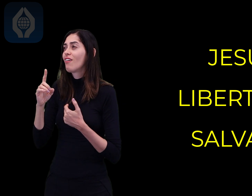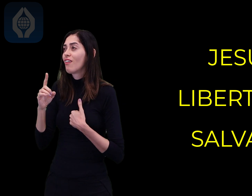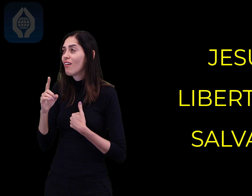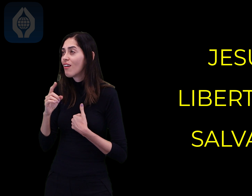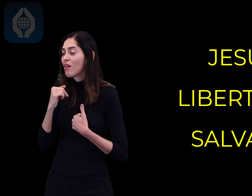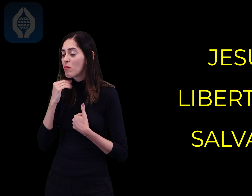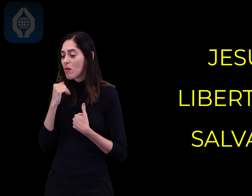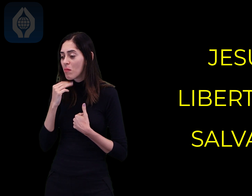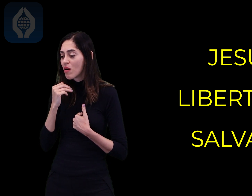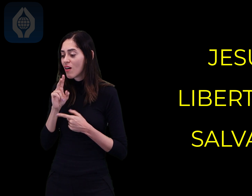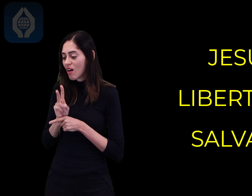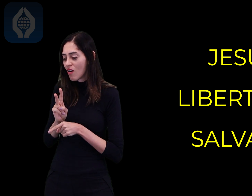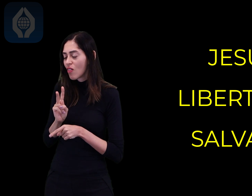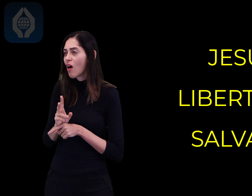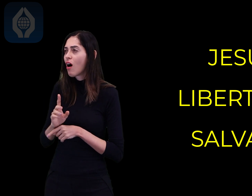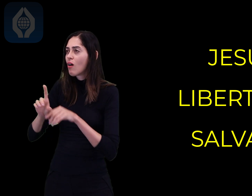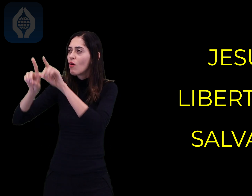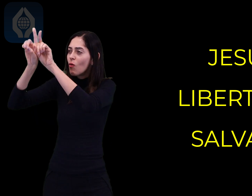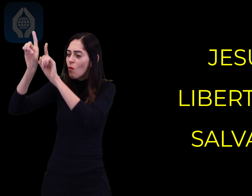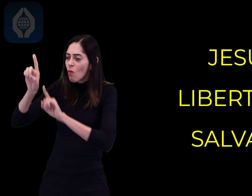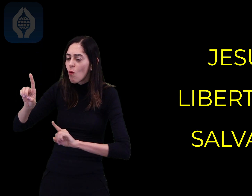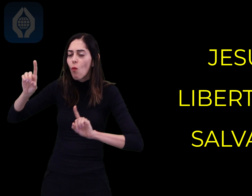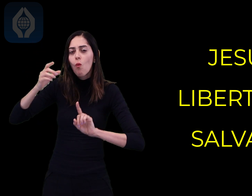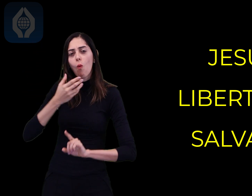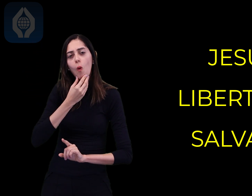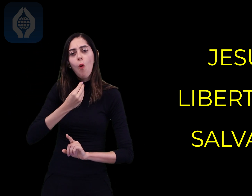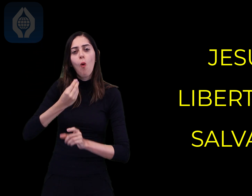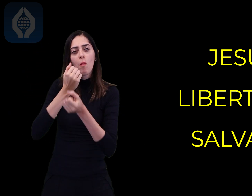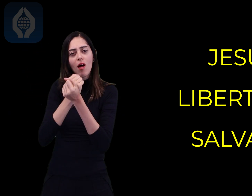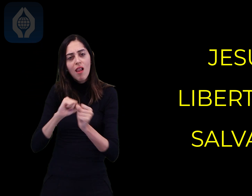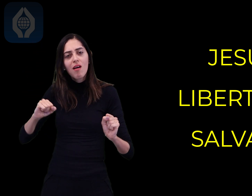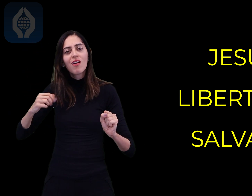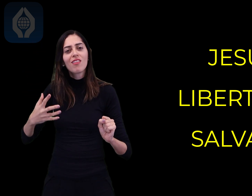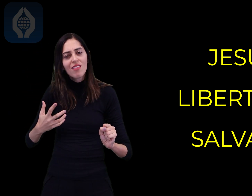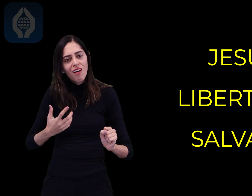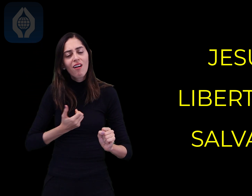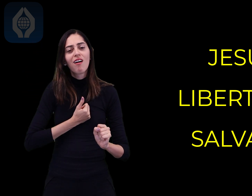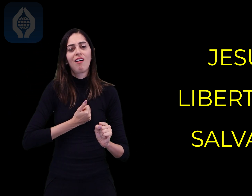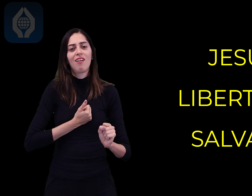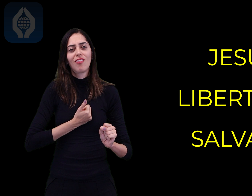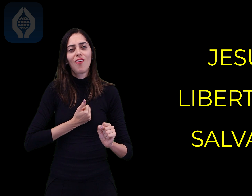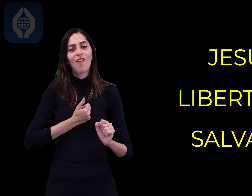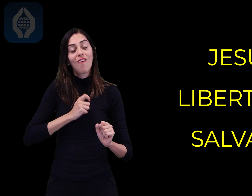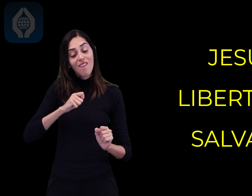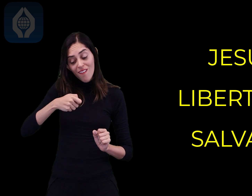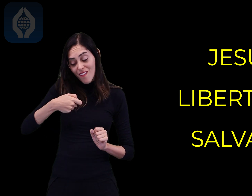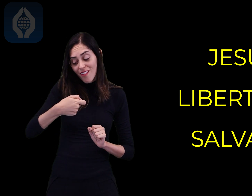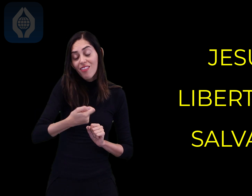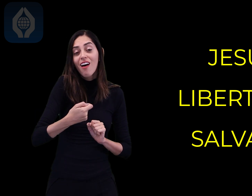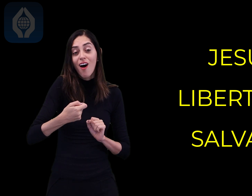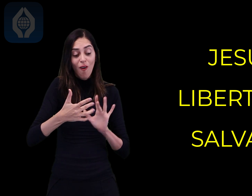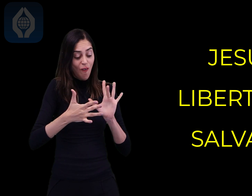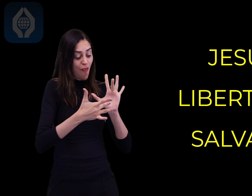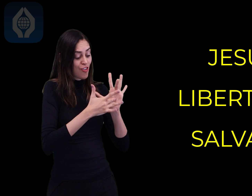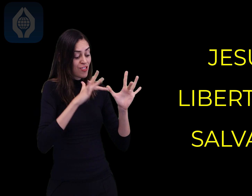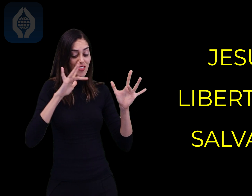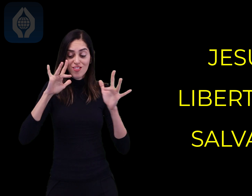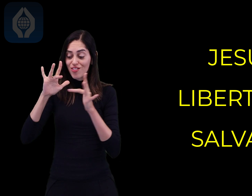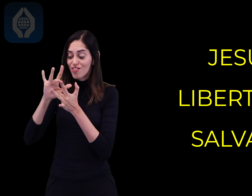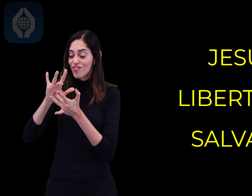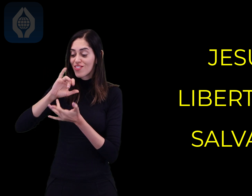Jesus. Aquele que foi anunciado no jardim do Éden, o descendente de Davi, o